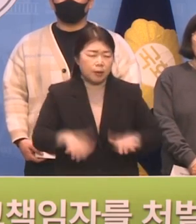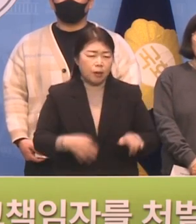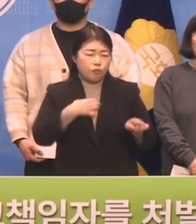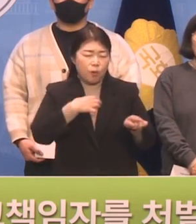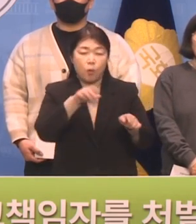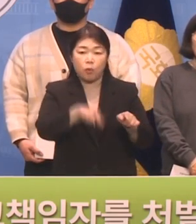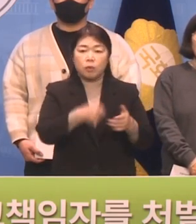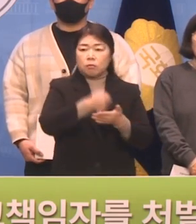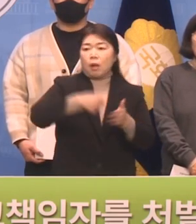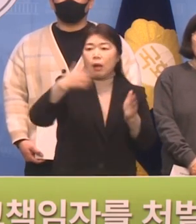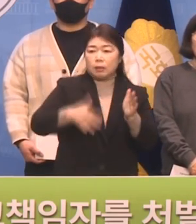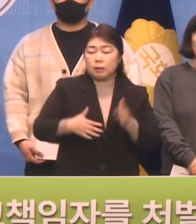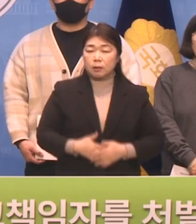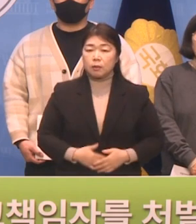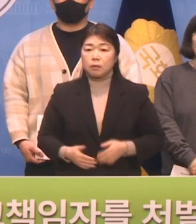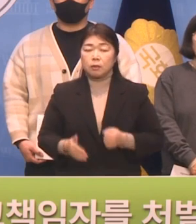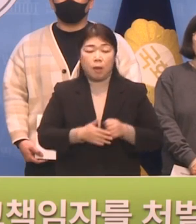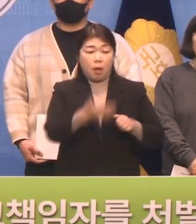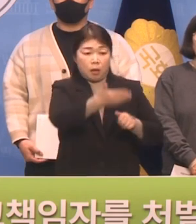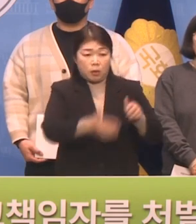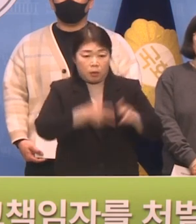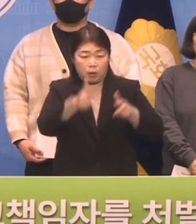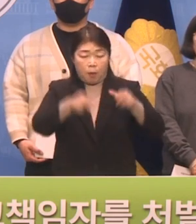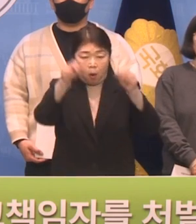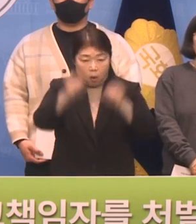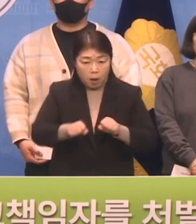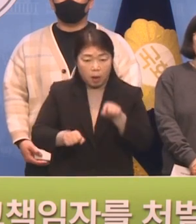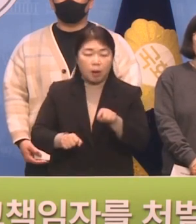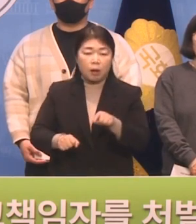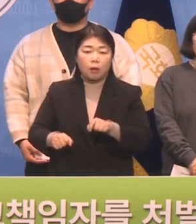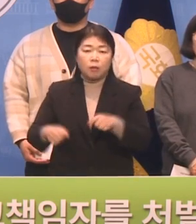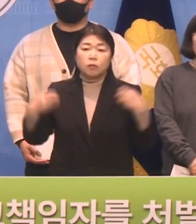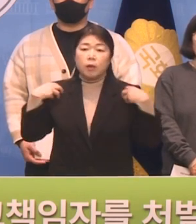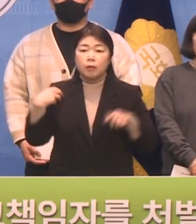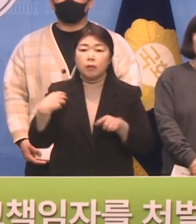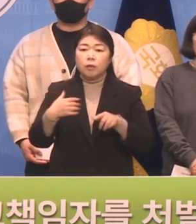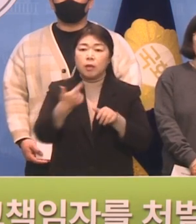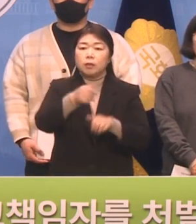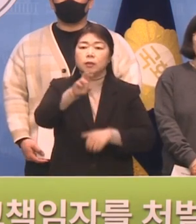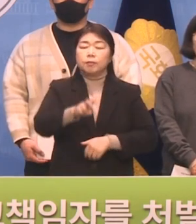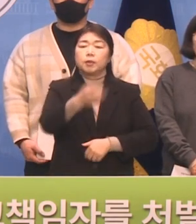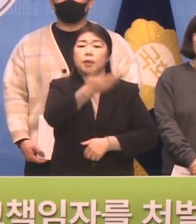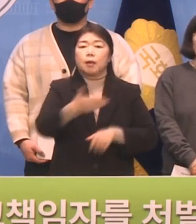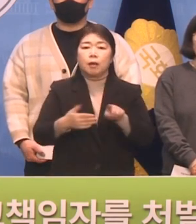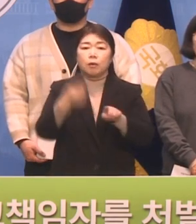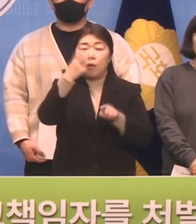따라서 하천사업 허가기관인 금광유역환경청 그리고 관리기관인 충북도와